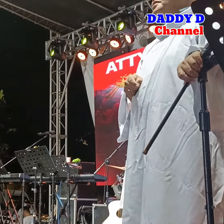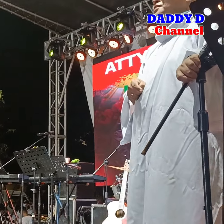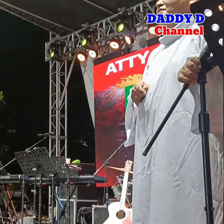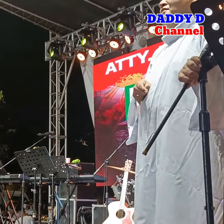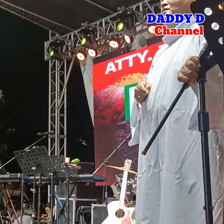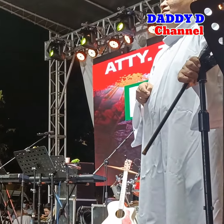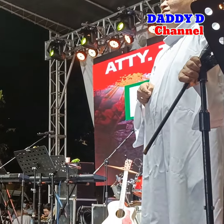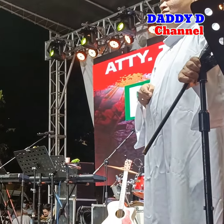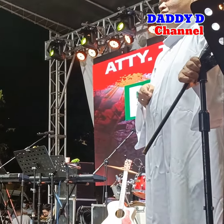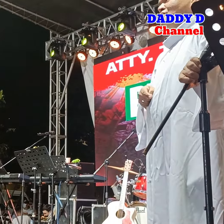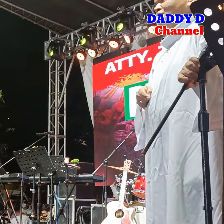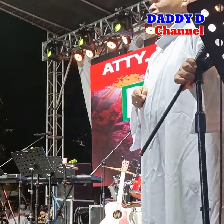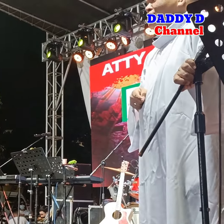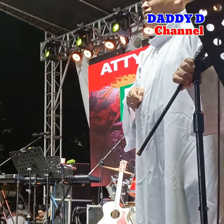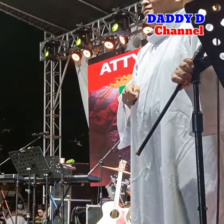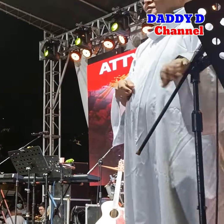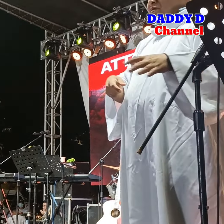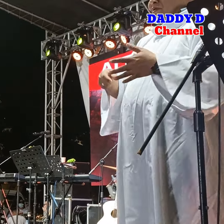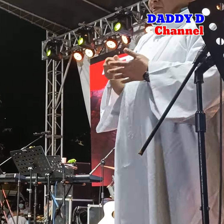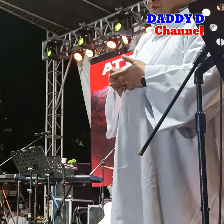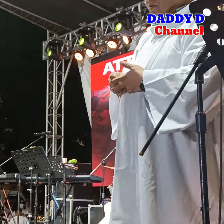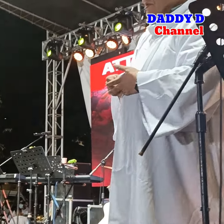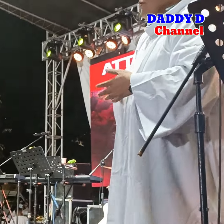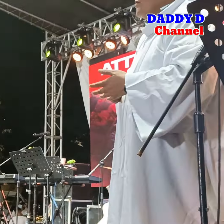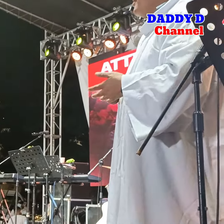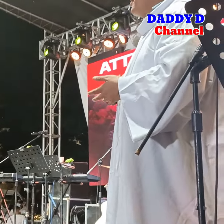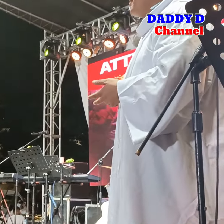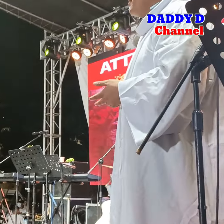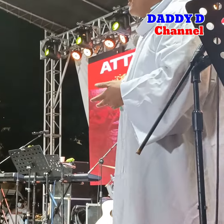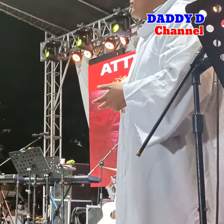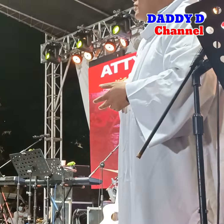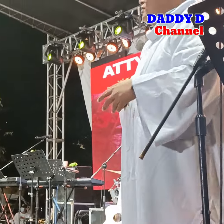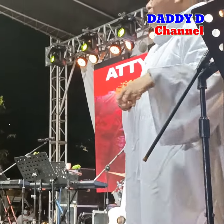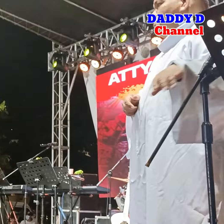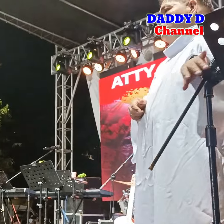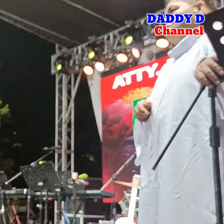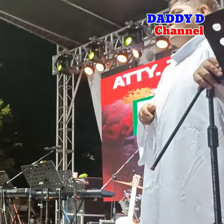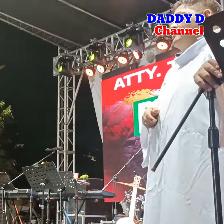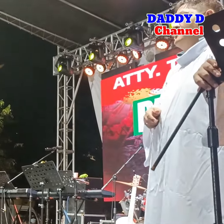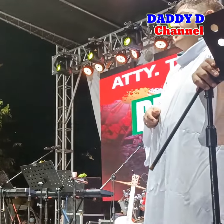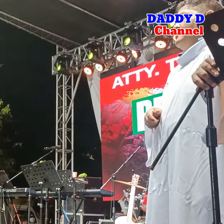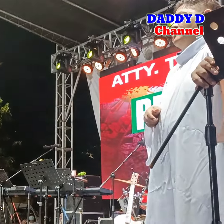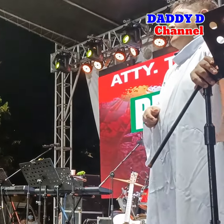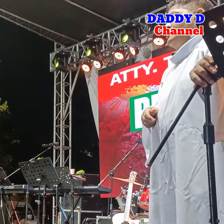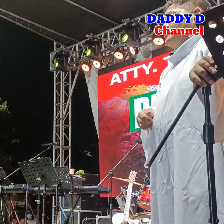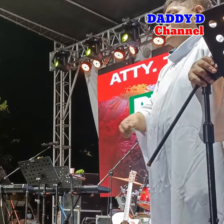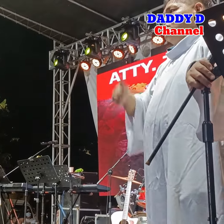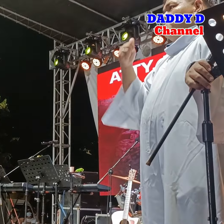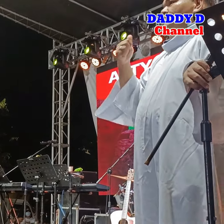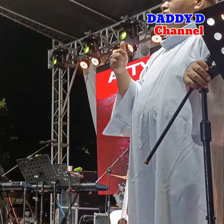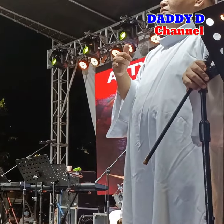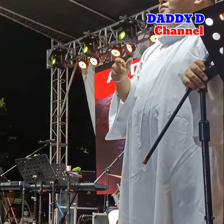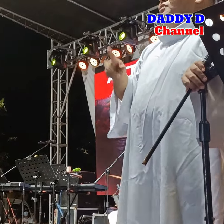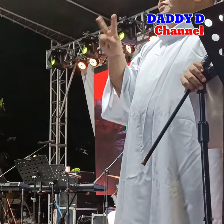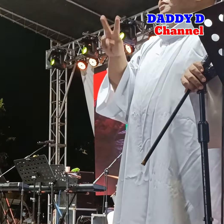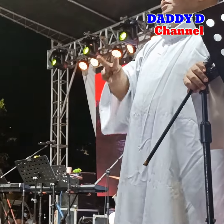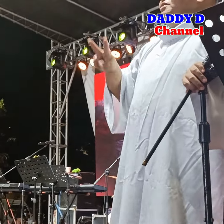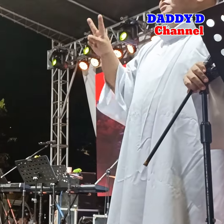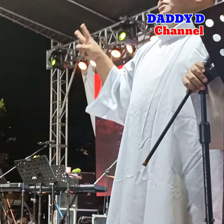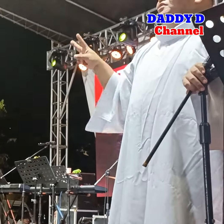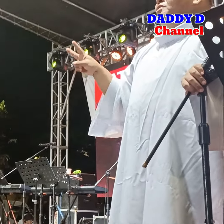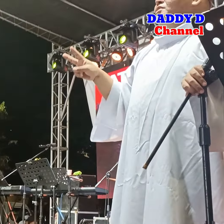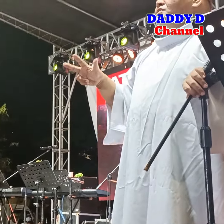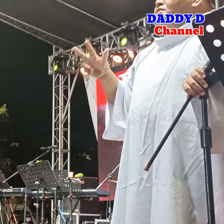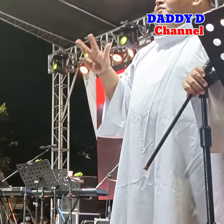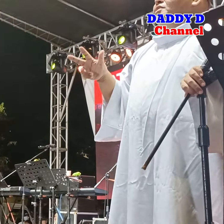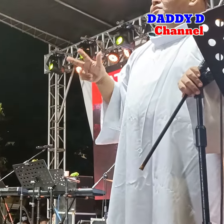Growing. Growing, correct. Growing. Si Secretary Acusar mismo ang nagsabi noong